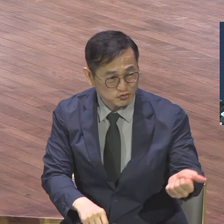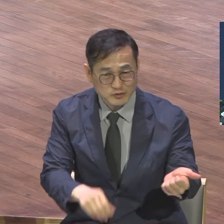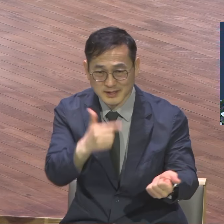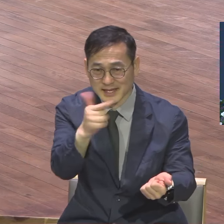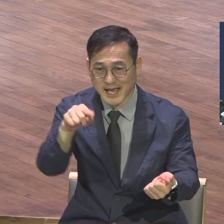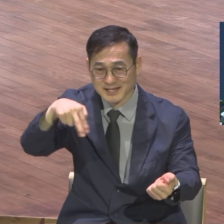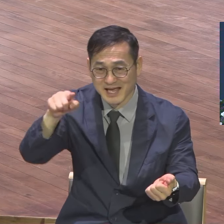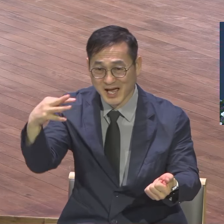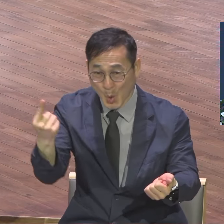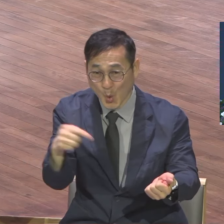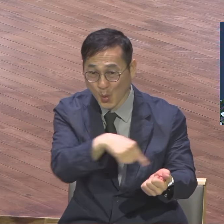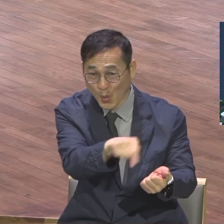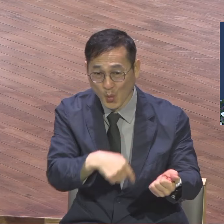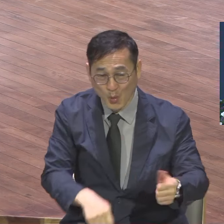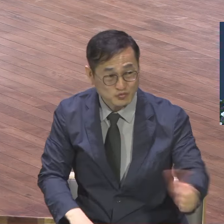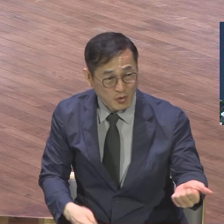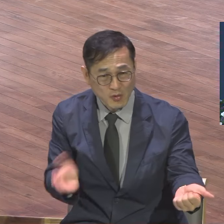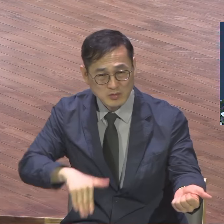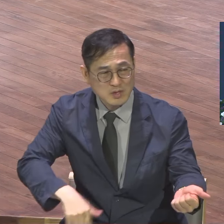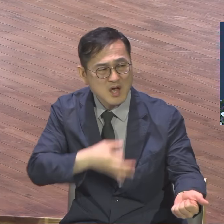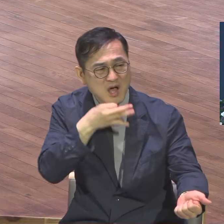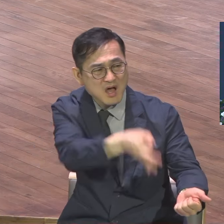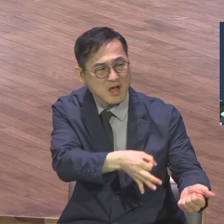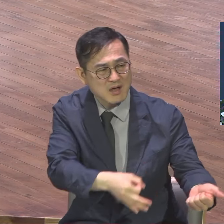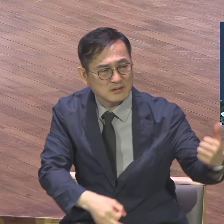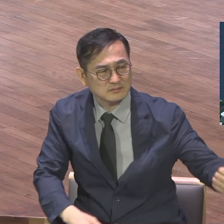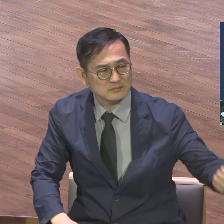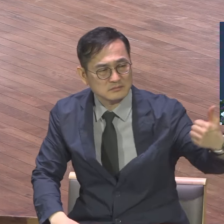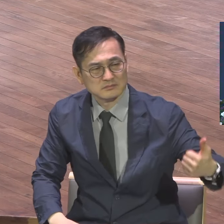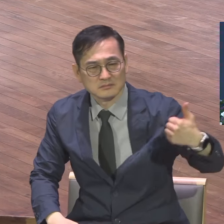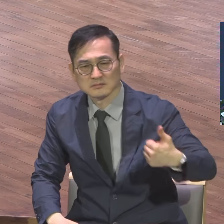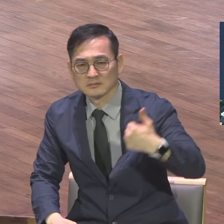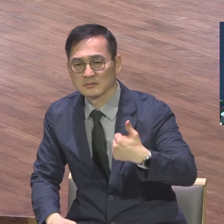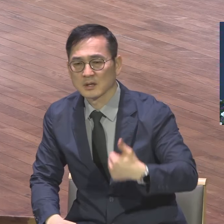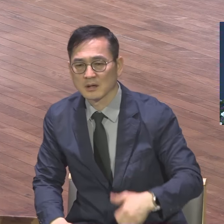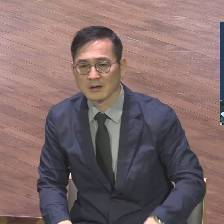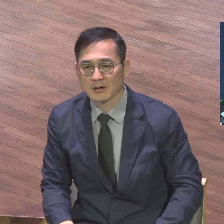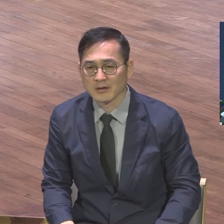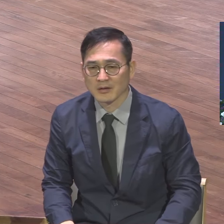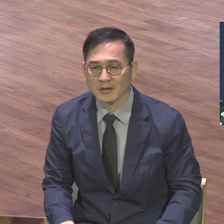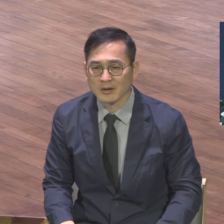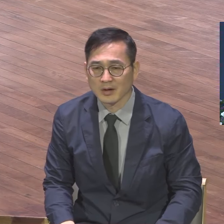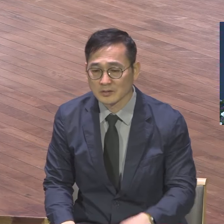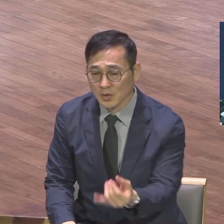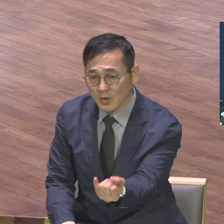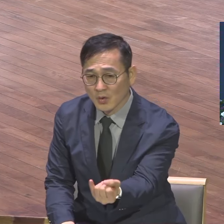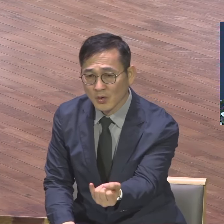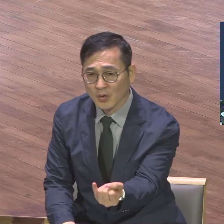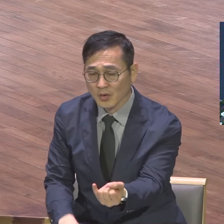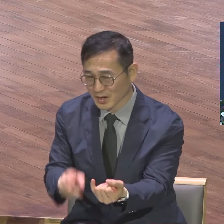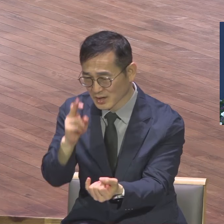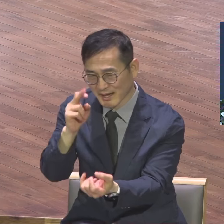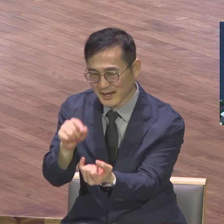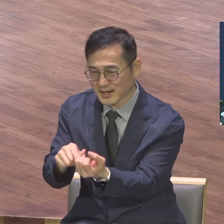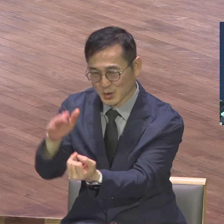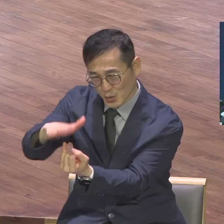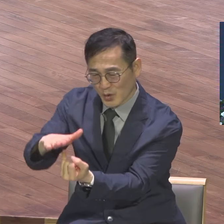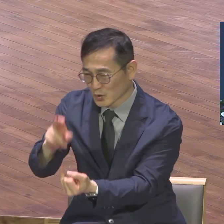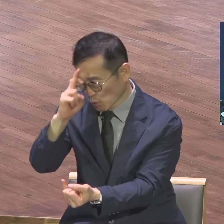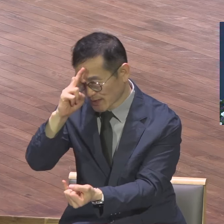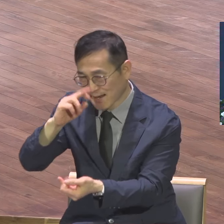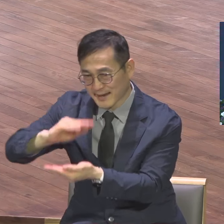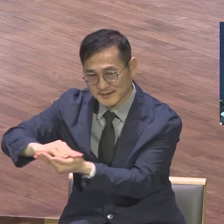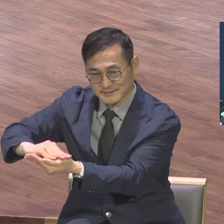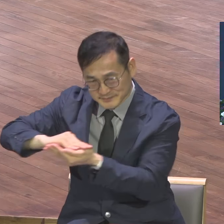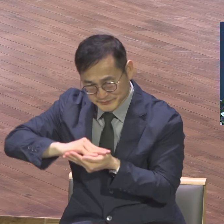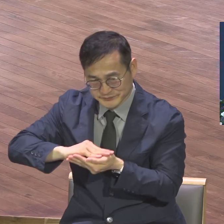뭐 엄청난 기적 행했어요. 그 정도가 아니라 아니 소년 하나 도시락 가져온 그 물고기 두 마리 떡 다섯 개